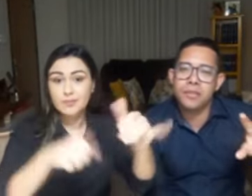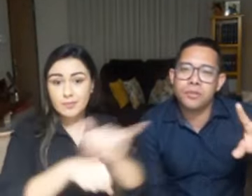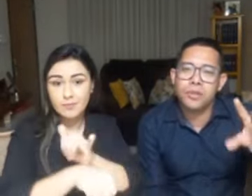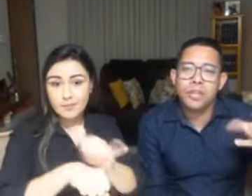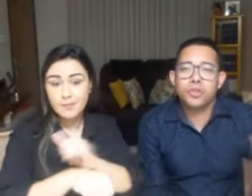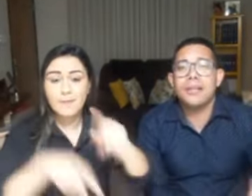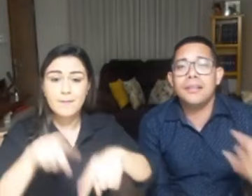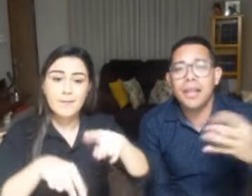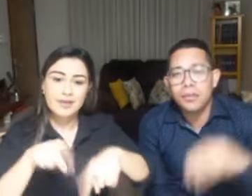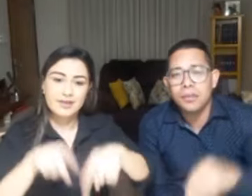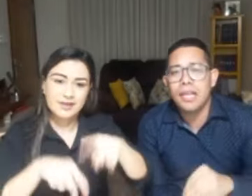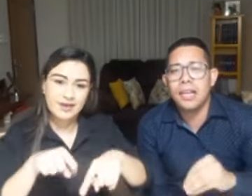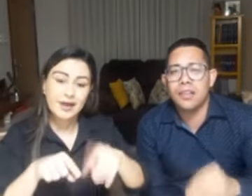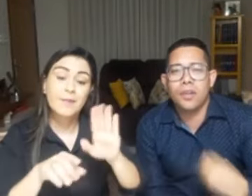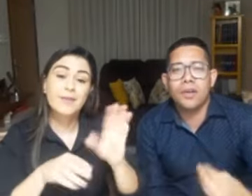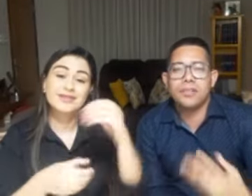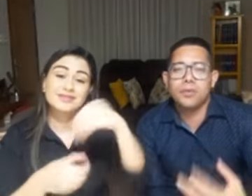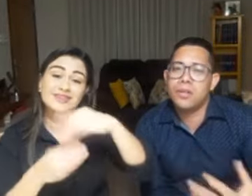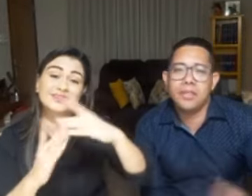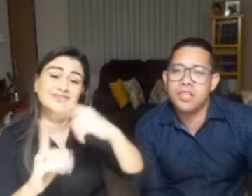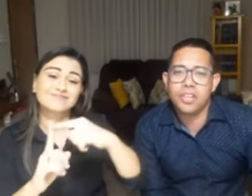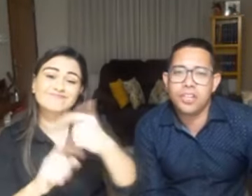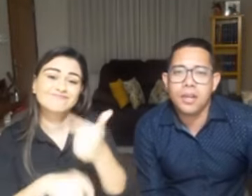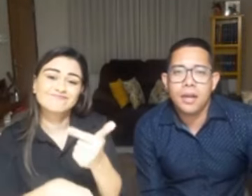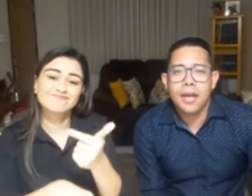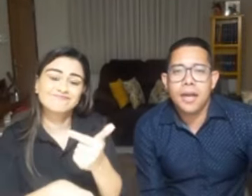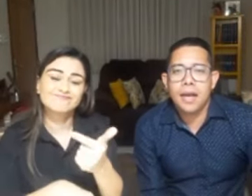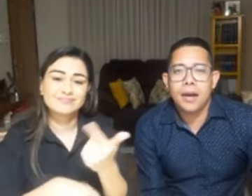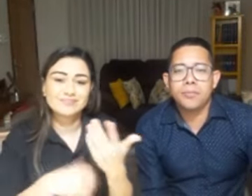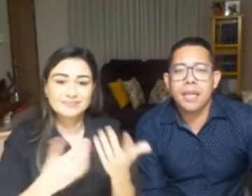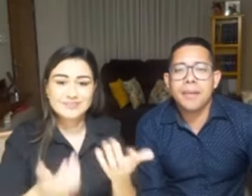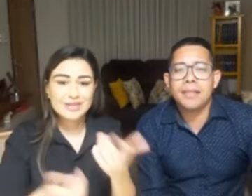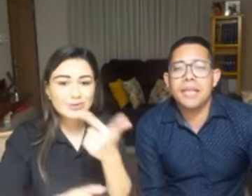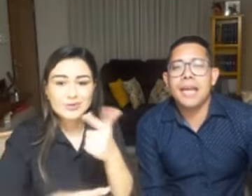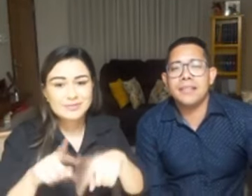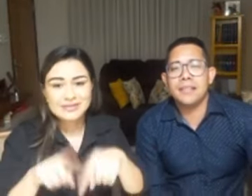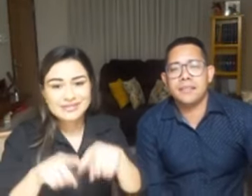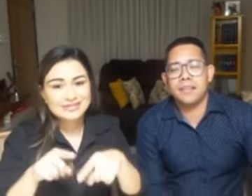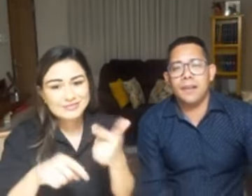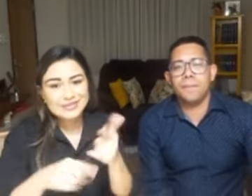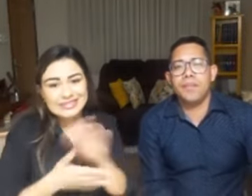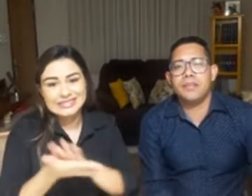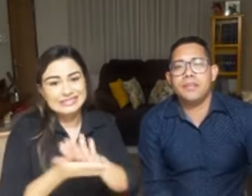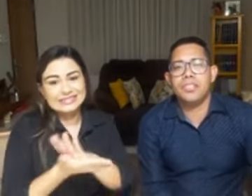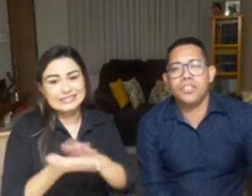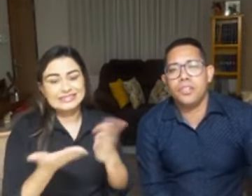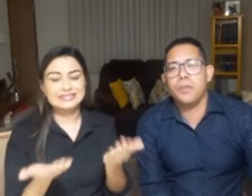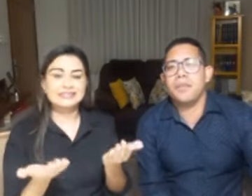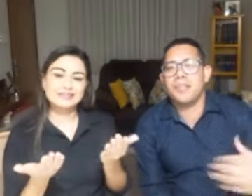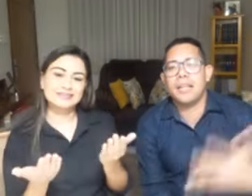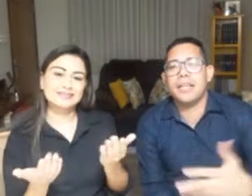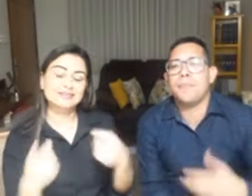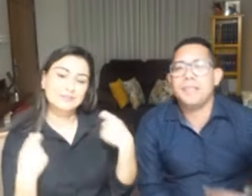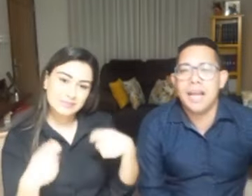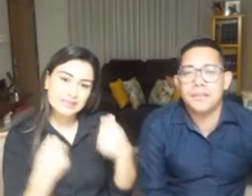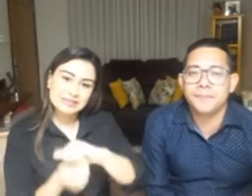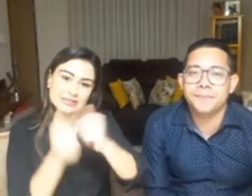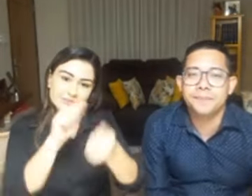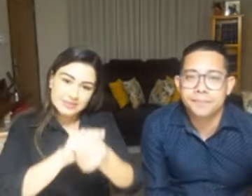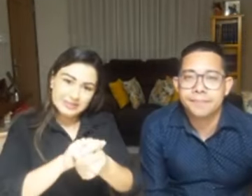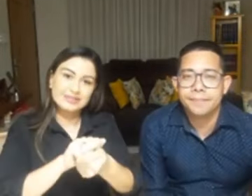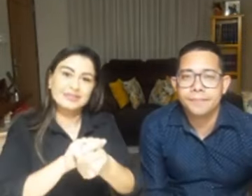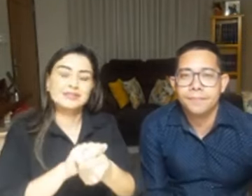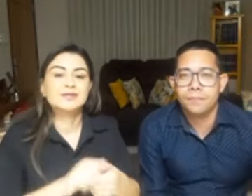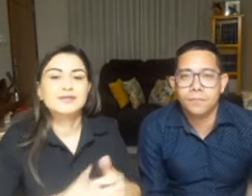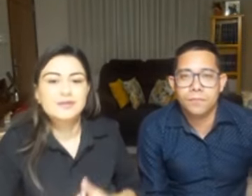para isso, só que dentro da igreja e na educação cristã a gente não tem materiais assim, nesse sentido, e precisa ser adaptado.